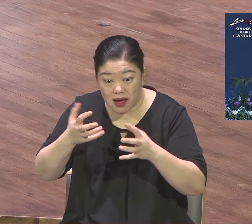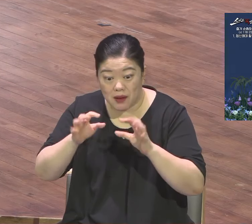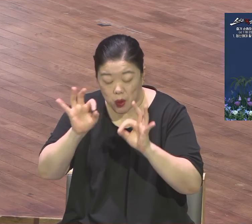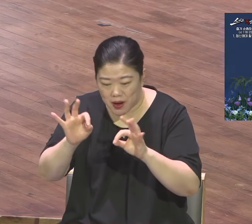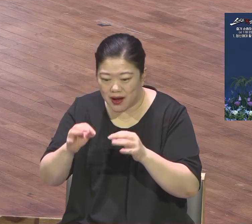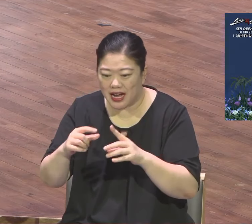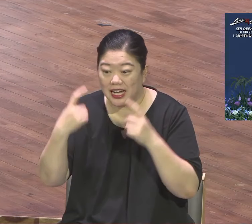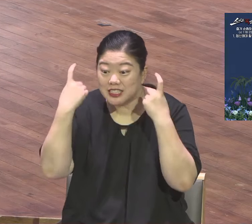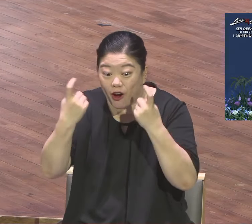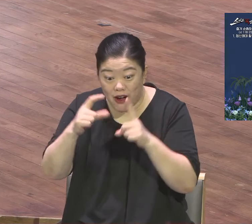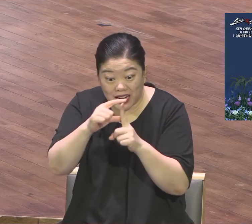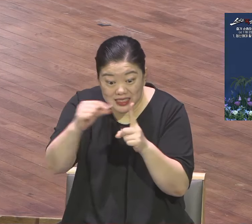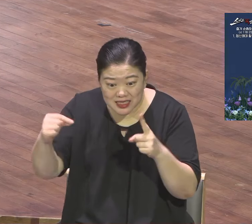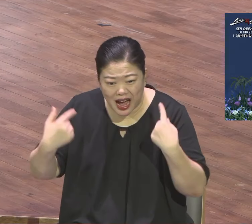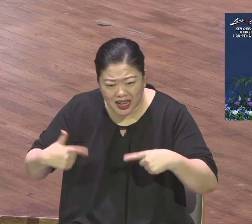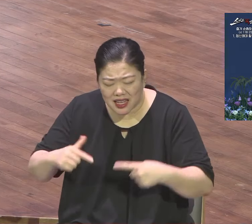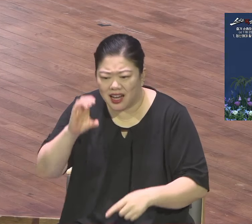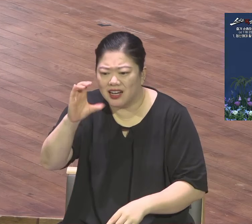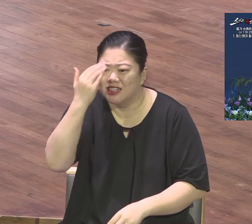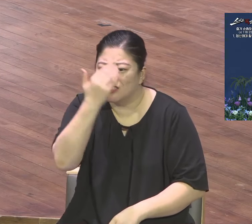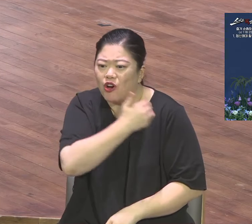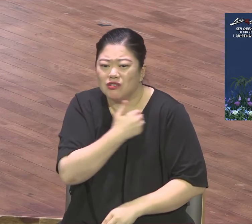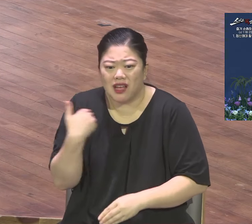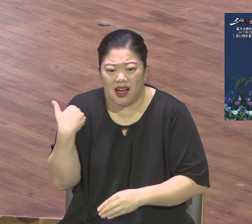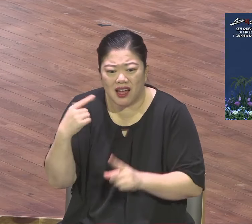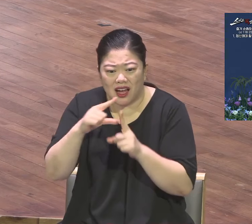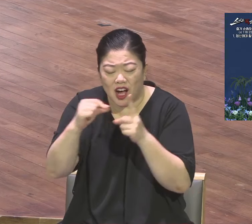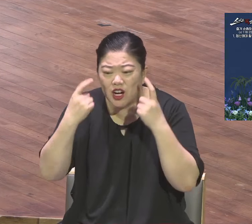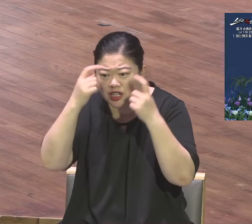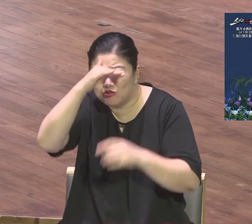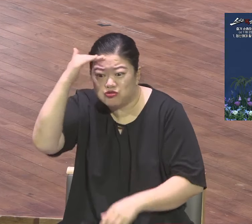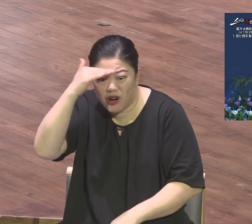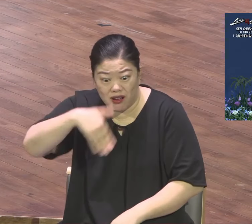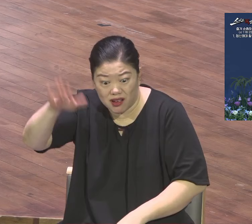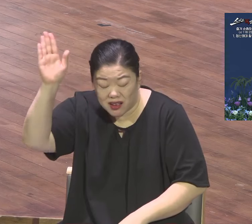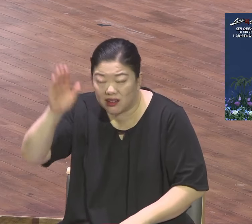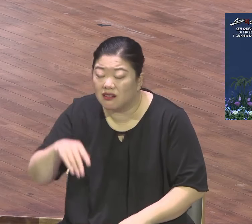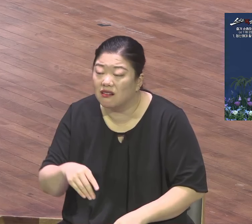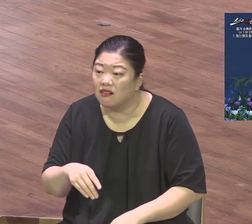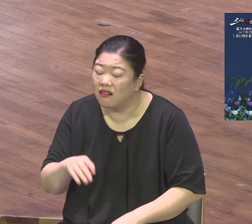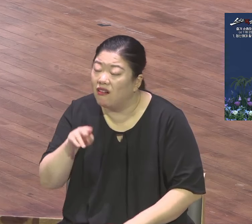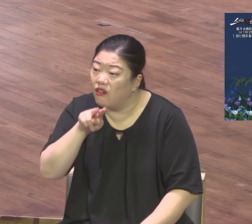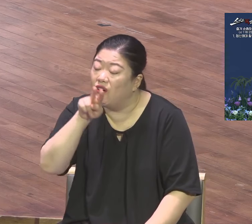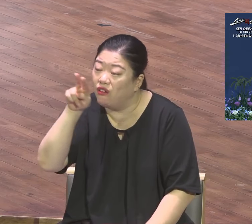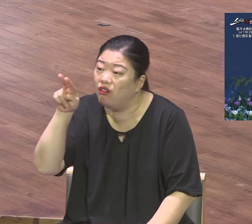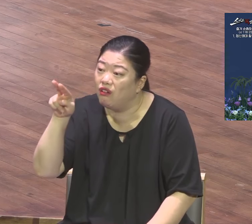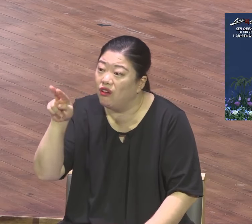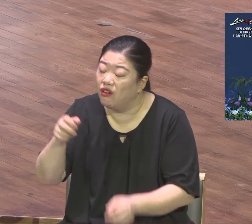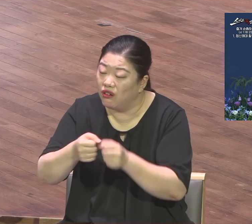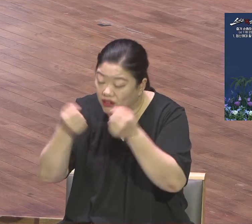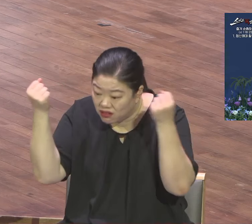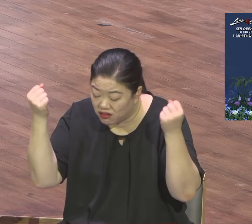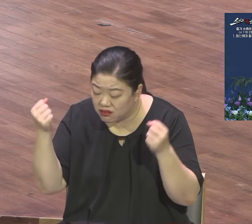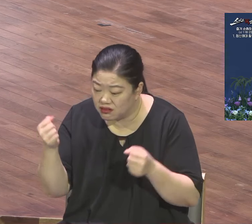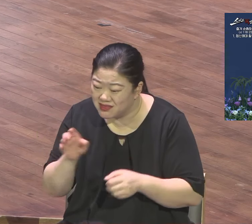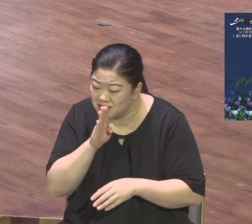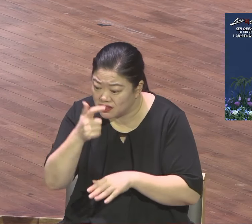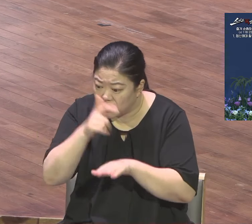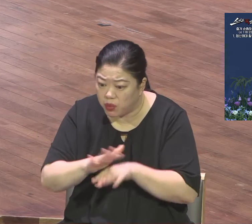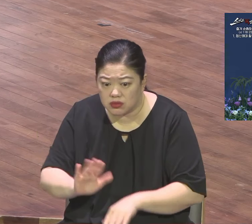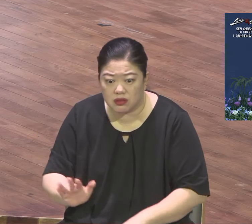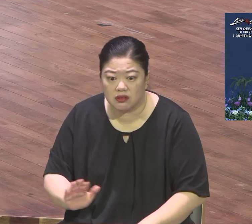경건의 내용은 없고 경건의 모양만 있는 유럽 현장. 다 죽어버렸지.